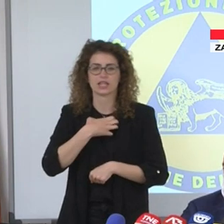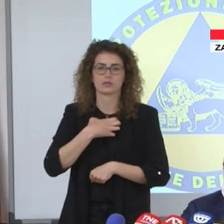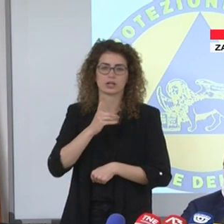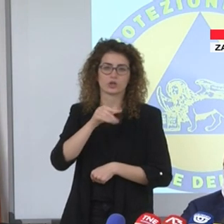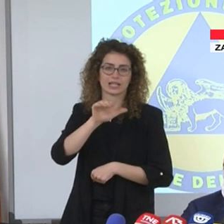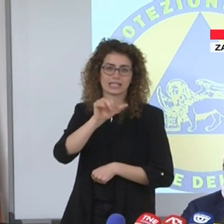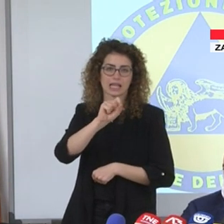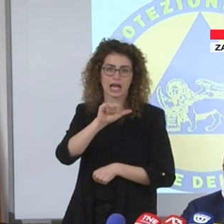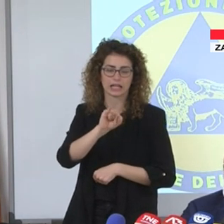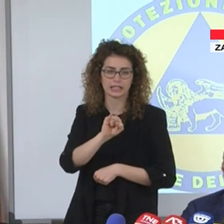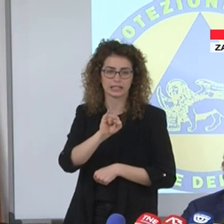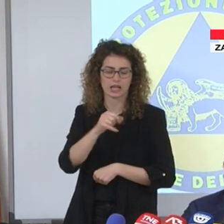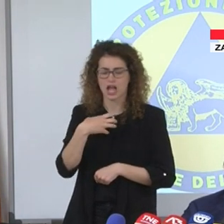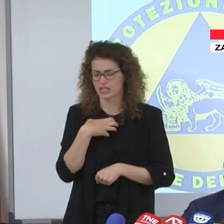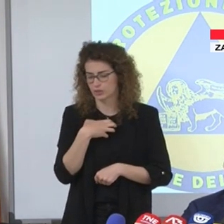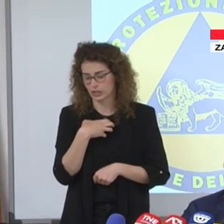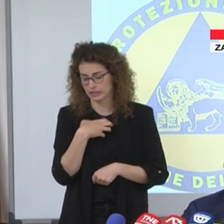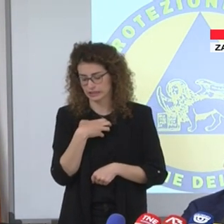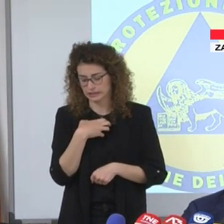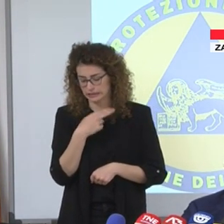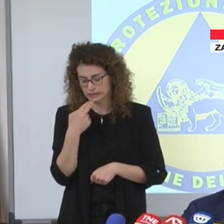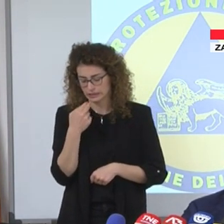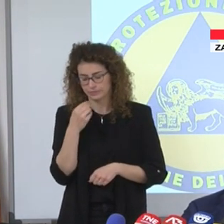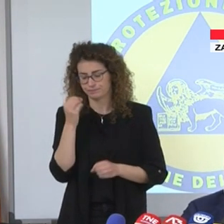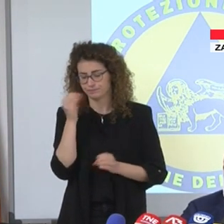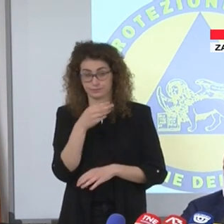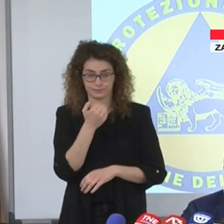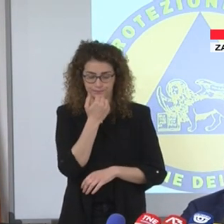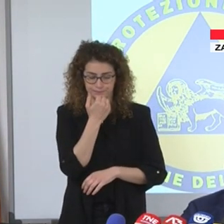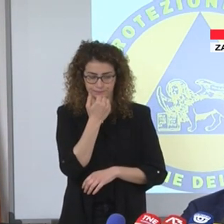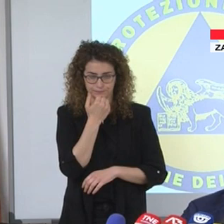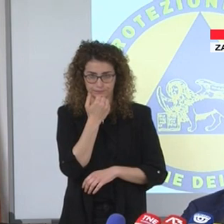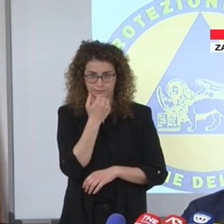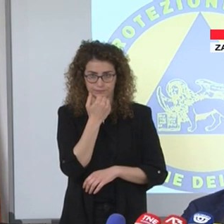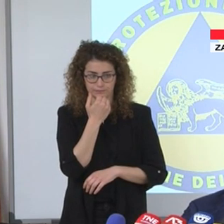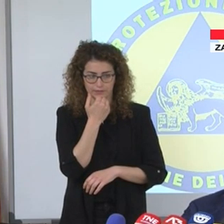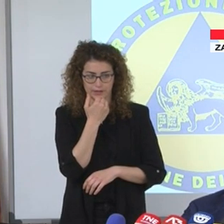l'assessore, non mi ricordo il nome dell'assessore, perdonatemi,